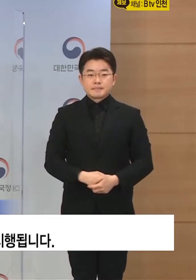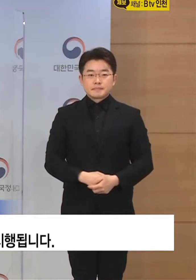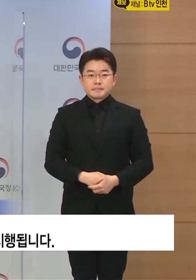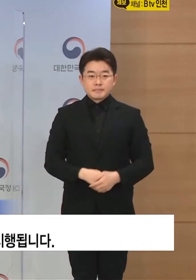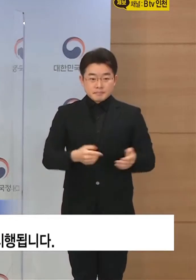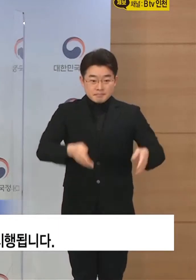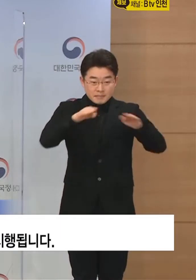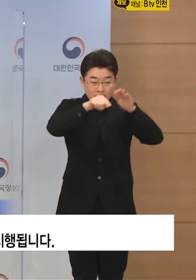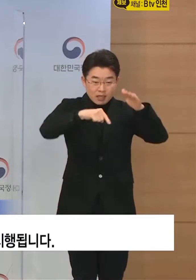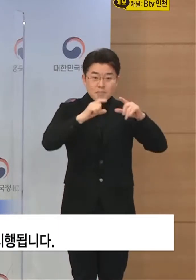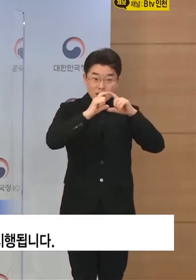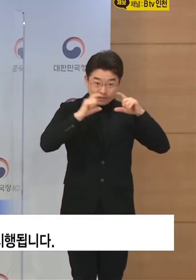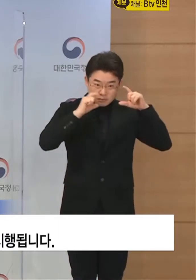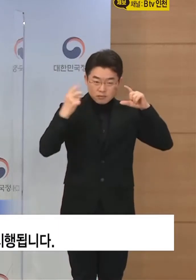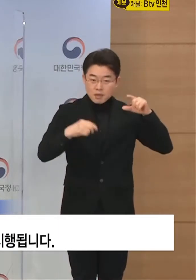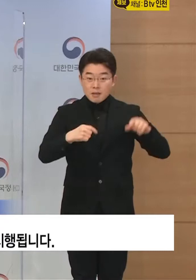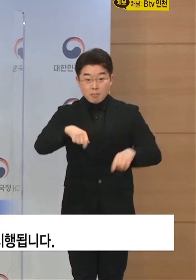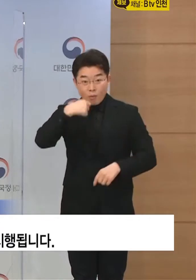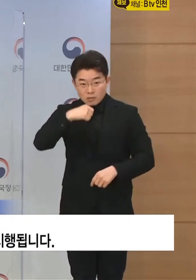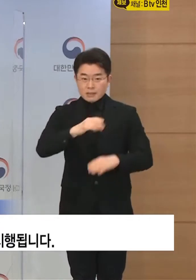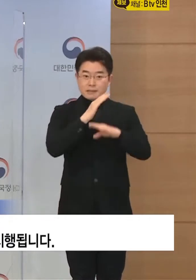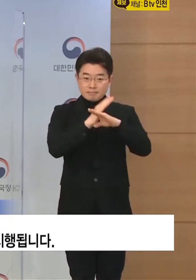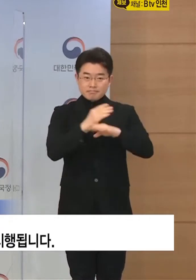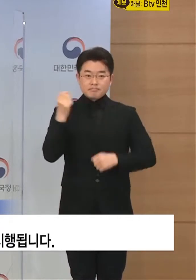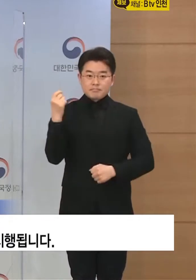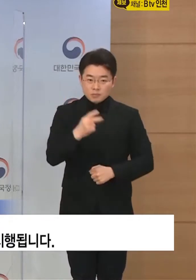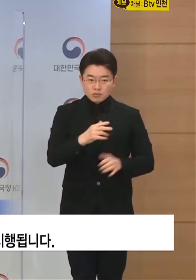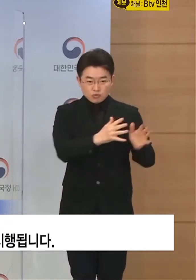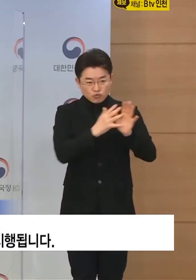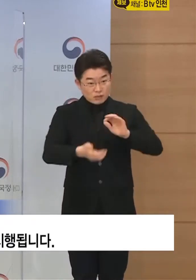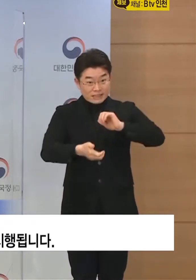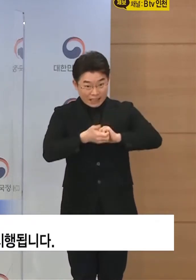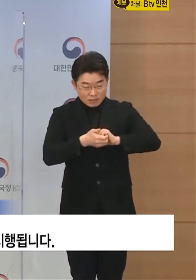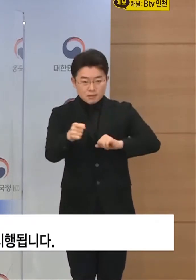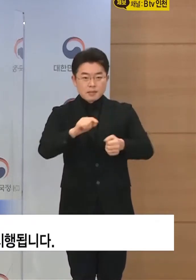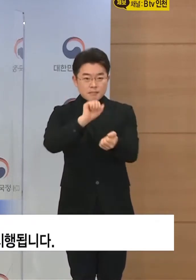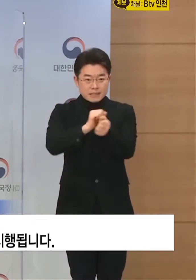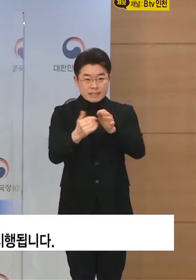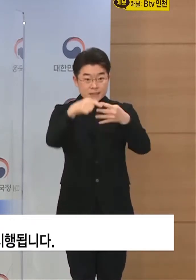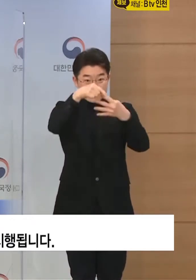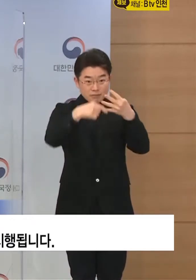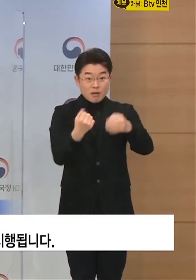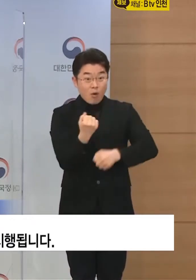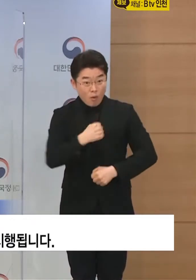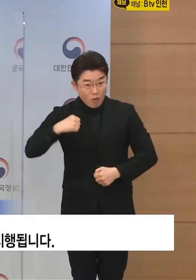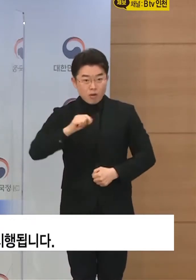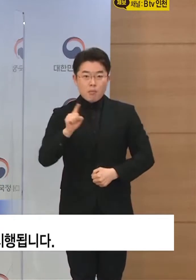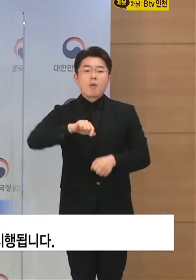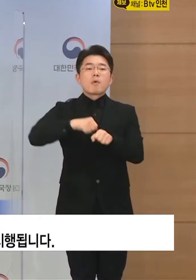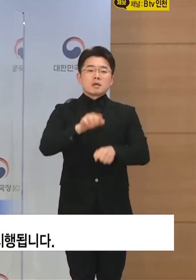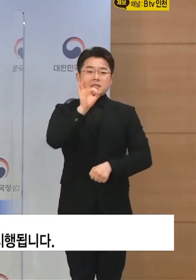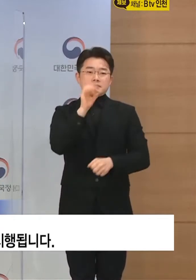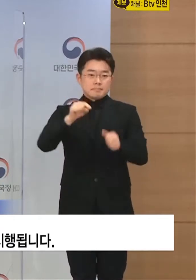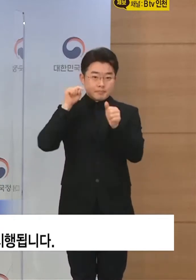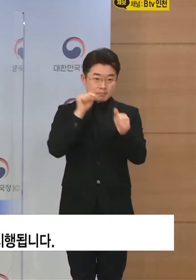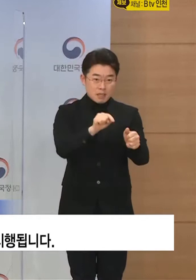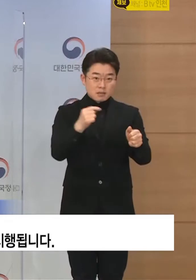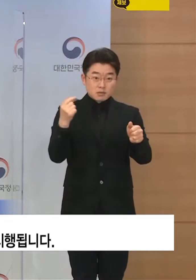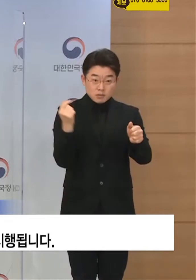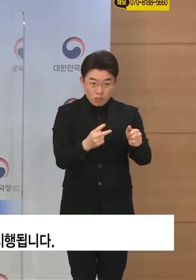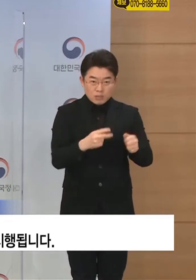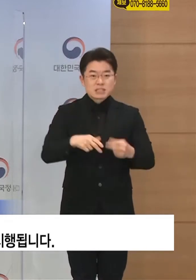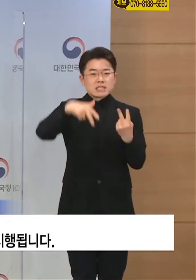마스크 착용, 음식물 섭취 금지, 인원 제한 등의 방역수칙을 위반하는 경우 과태료 처분과